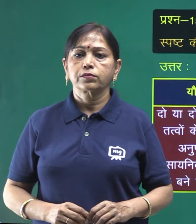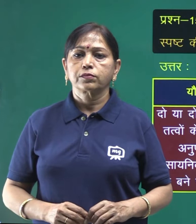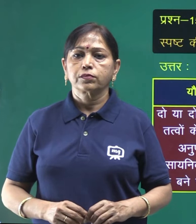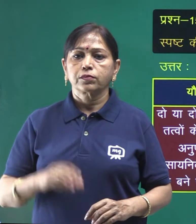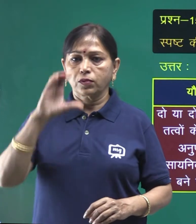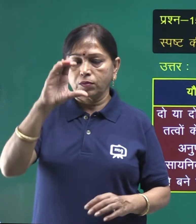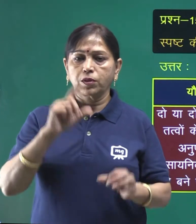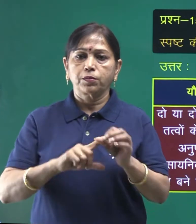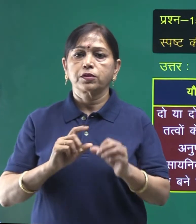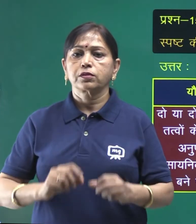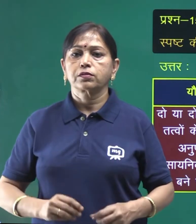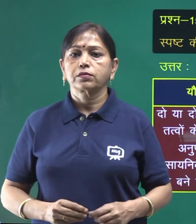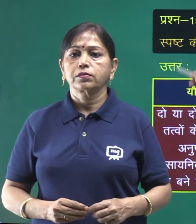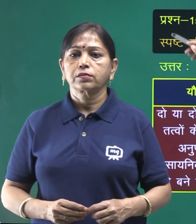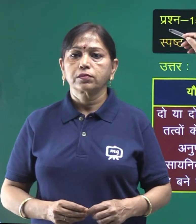निबंधात्मक प्रश्न।